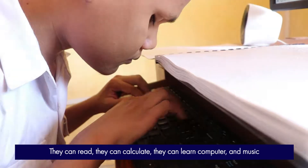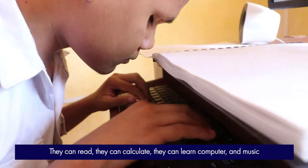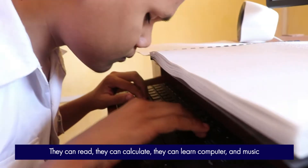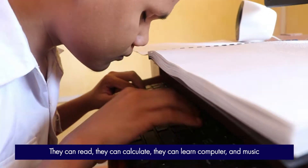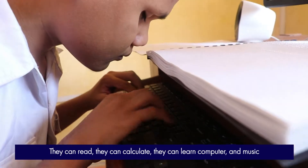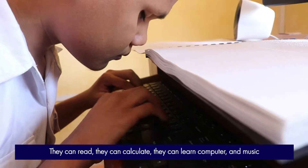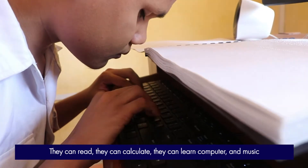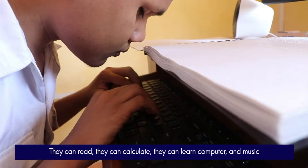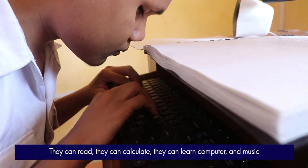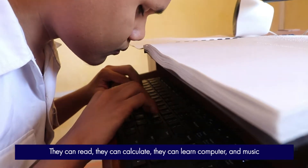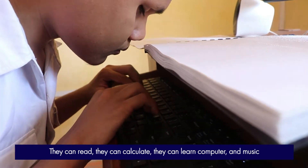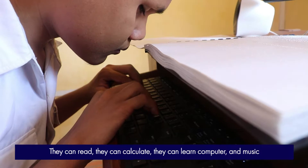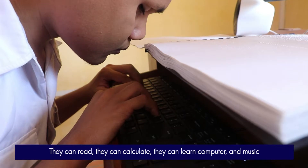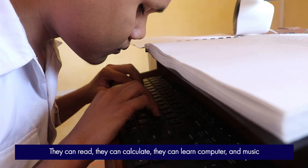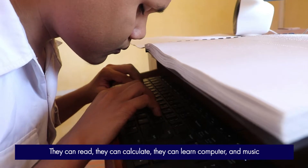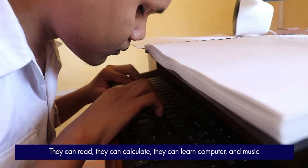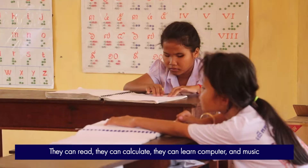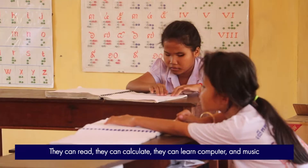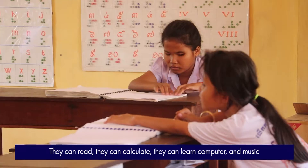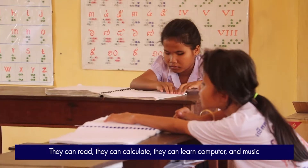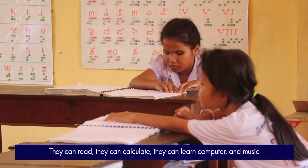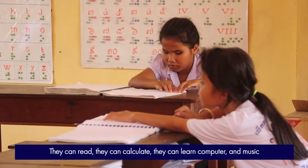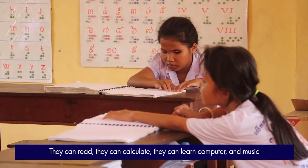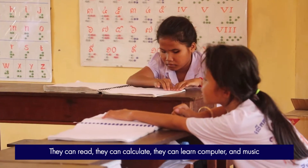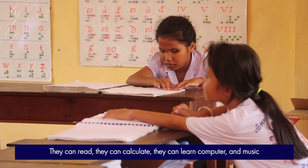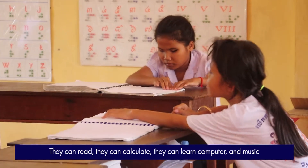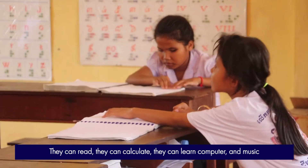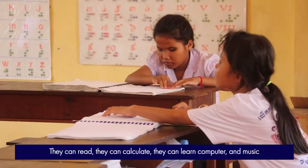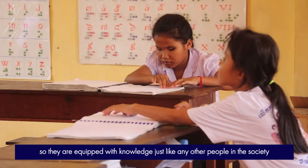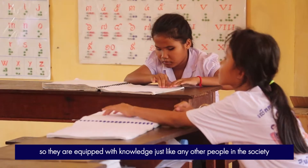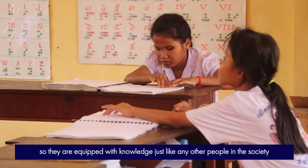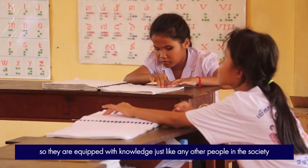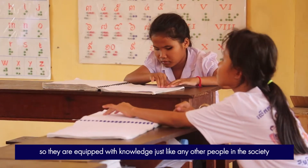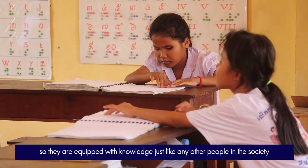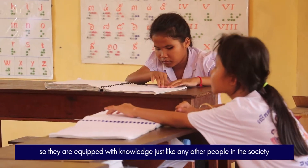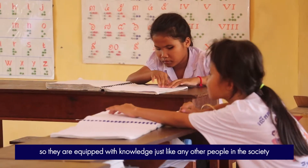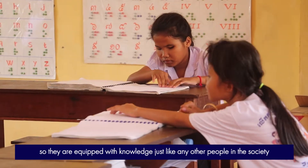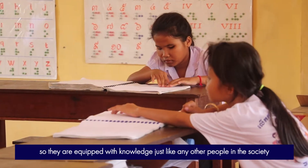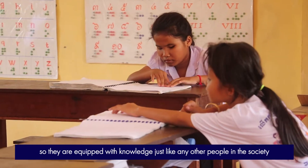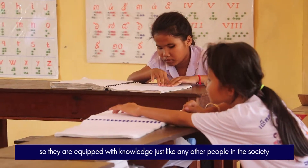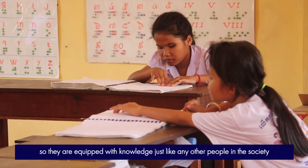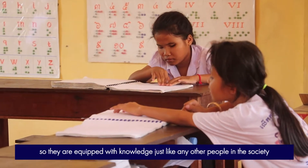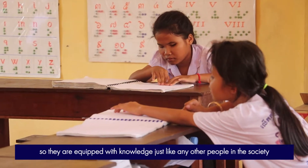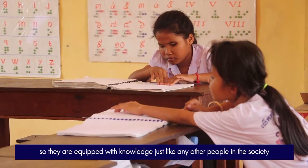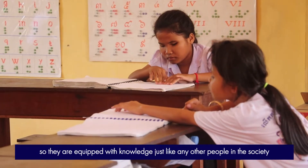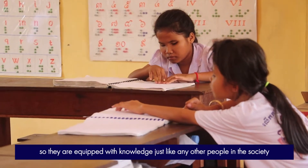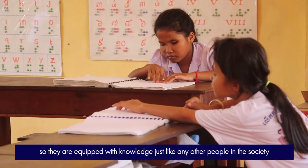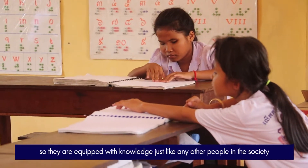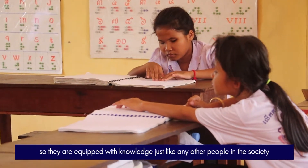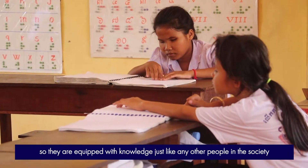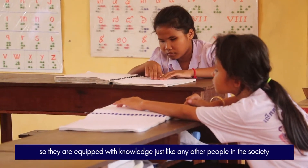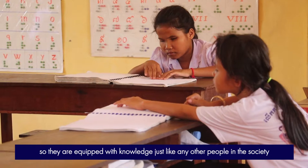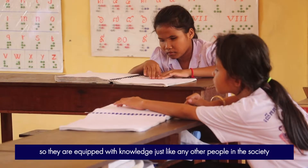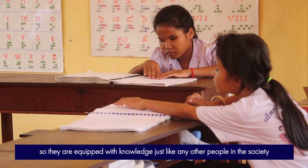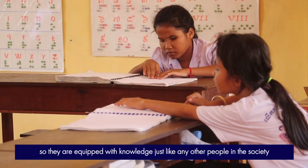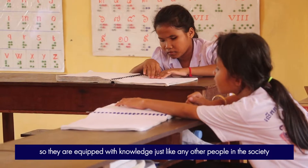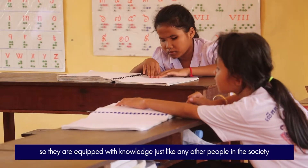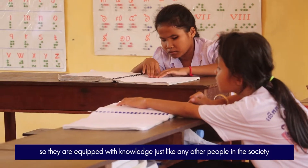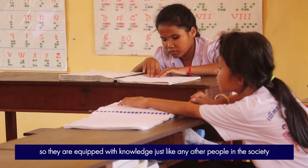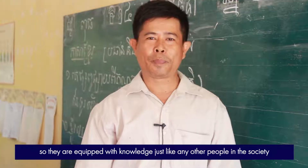ទាំងវិជ្ជាផ្សេងផ្សេងតាំងពីកុំព្យូទ័រតាំងពីភ្លេងដើម្បីឲ្យកូនចៅរបស់អស់លោក